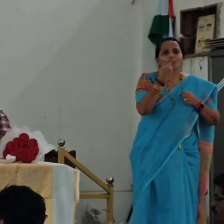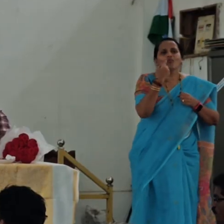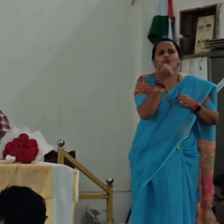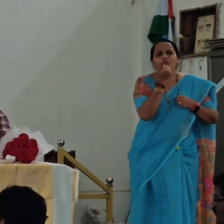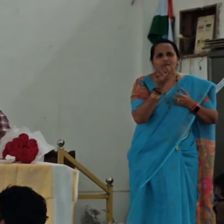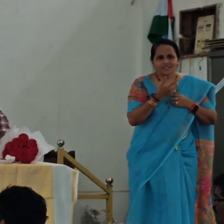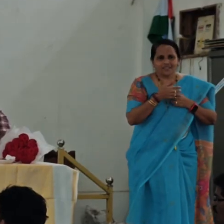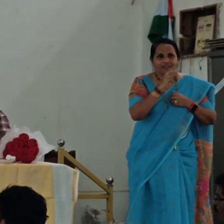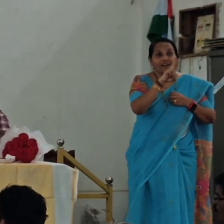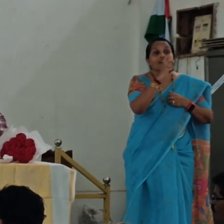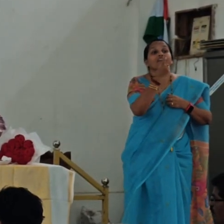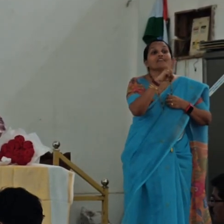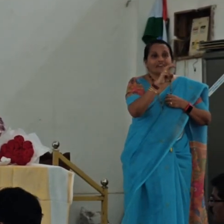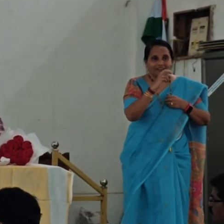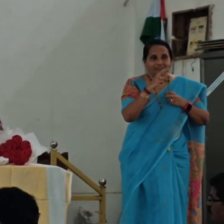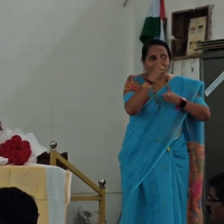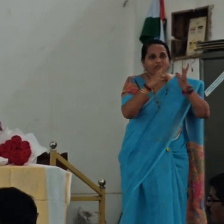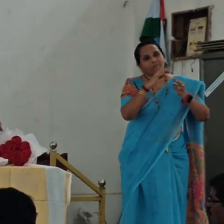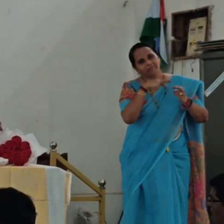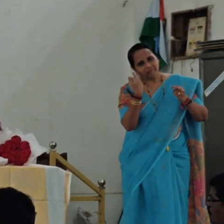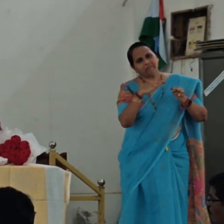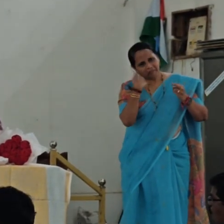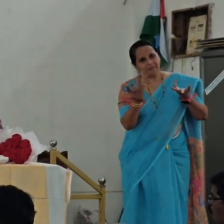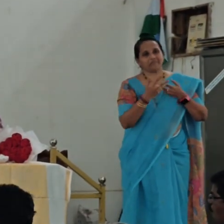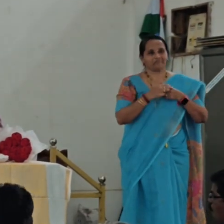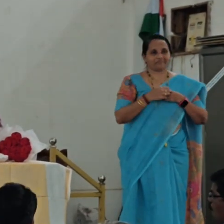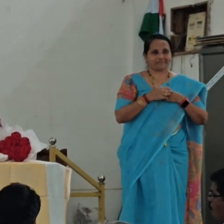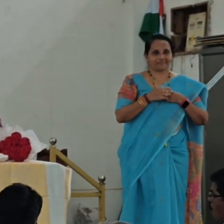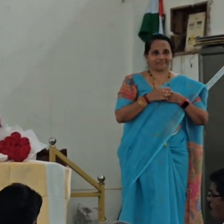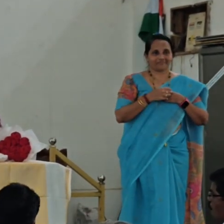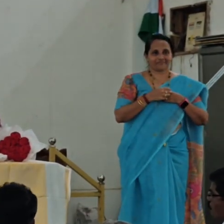ఇలాంటి వాళ్ళు 27 మంది.